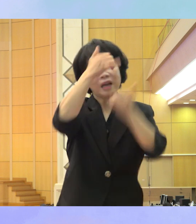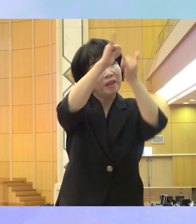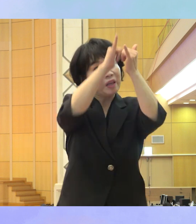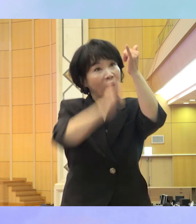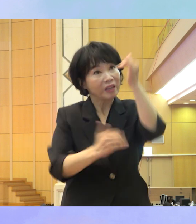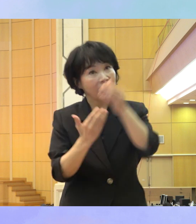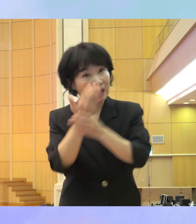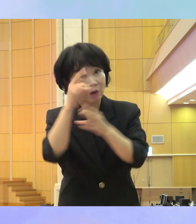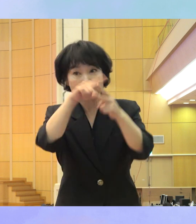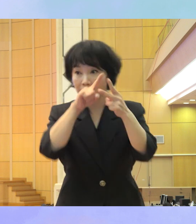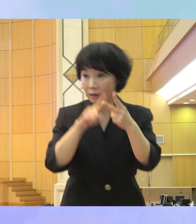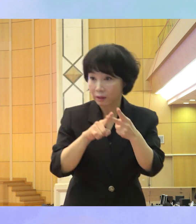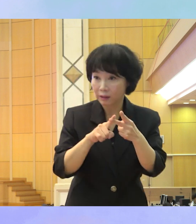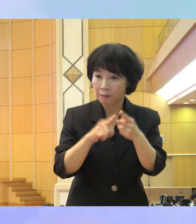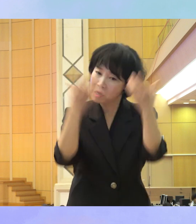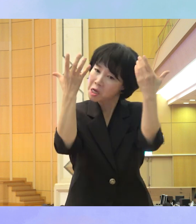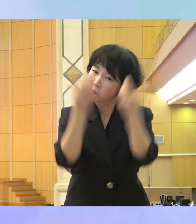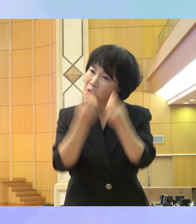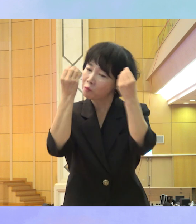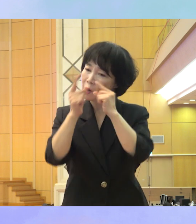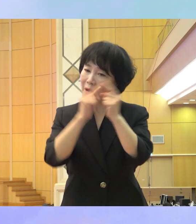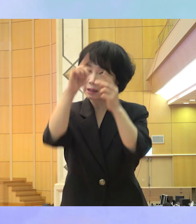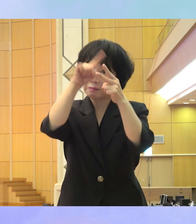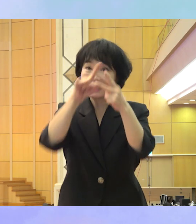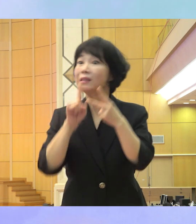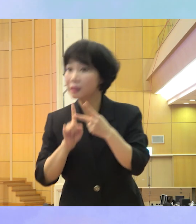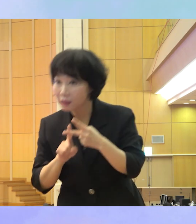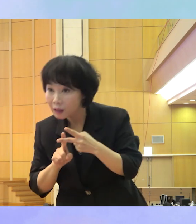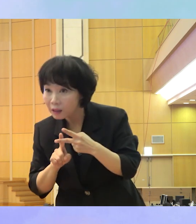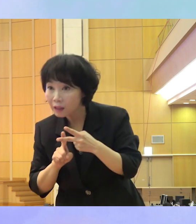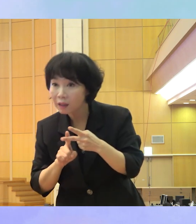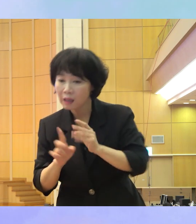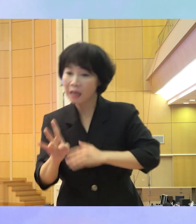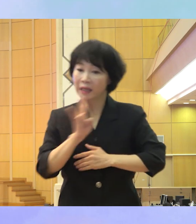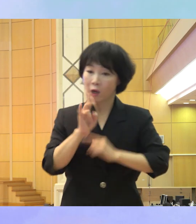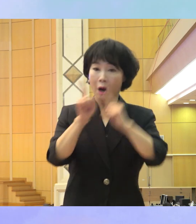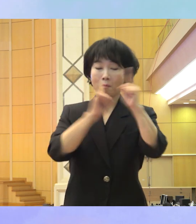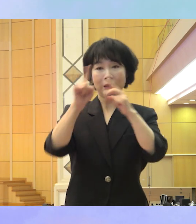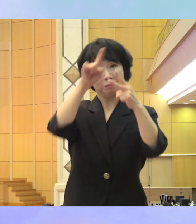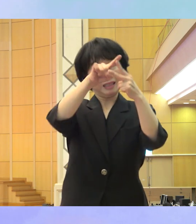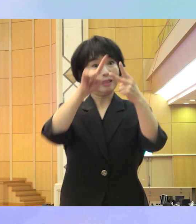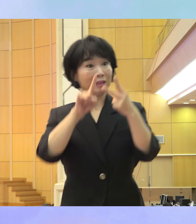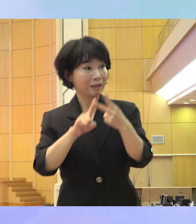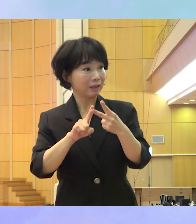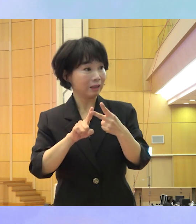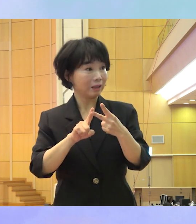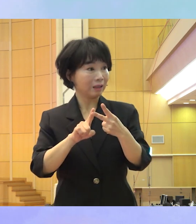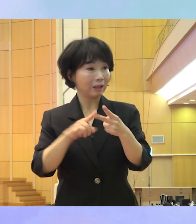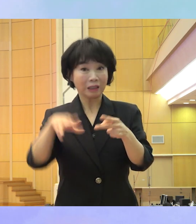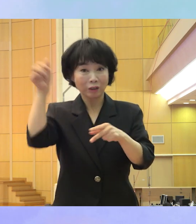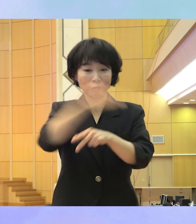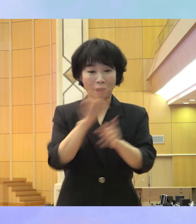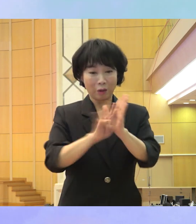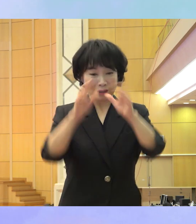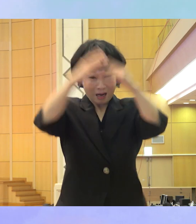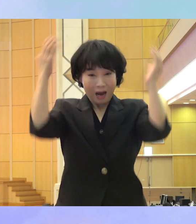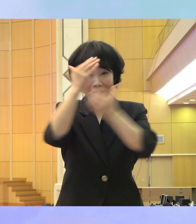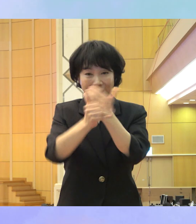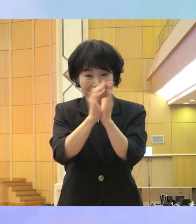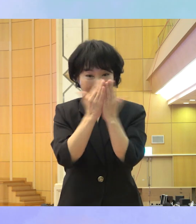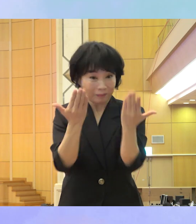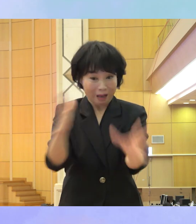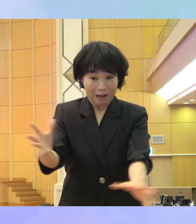역사적인 사건이든 비유적인 말씀이든 예언적인 말씀이든 창세부터 계시록까지